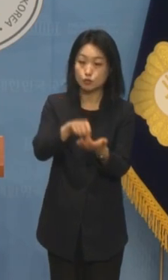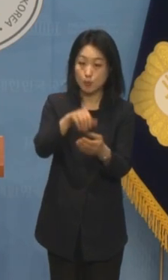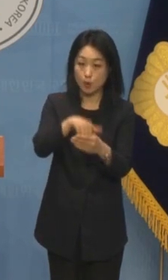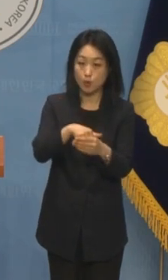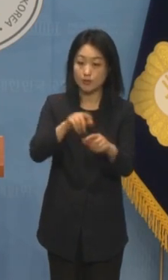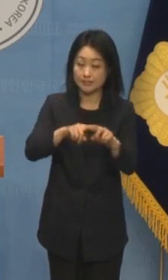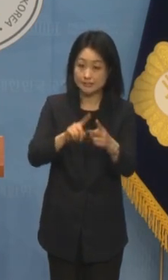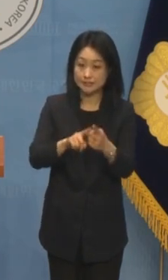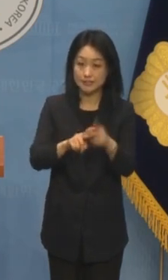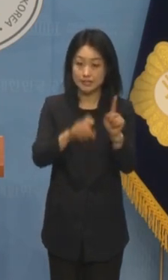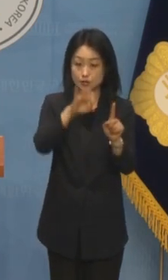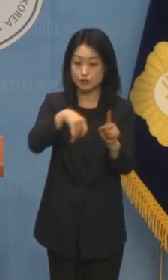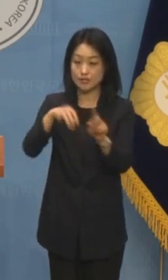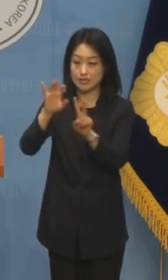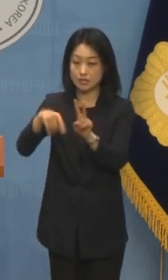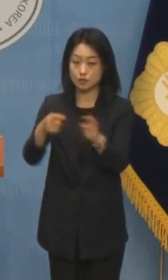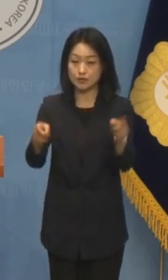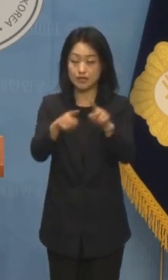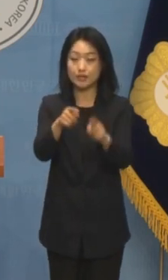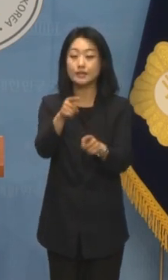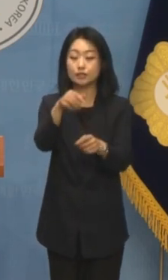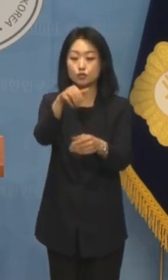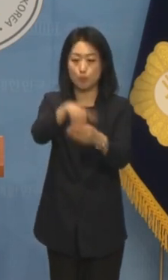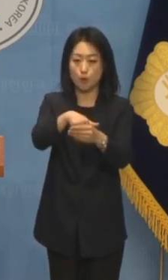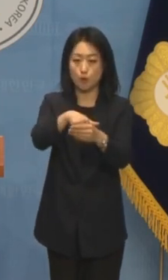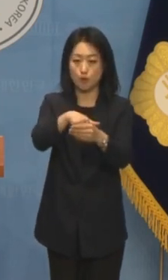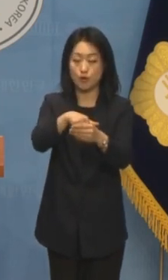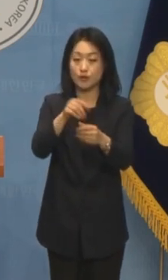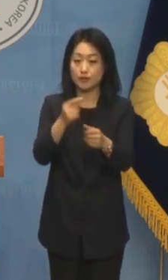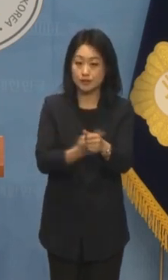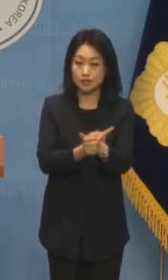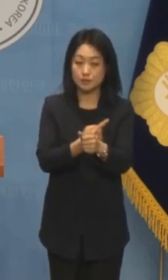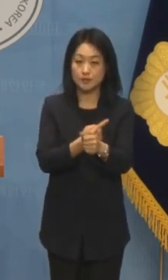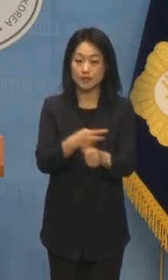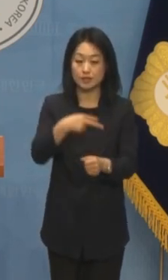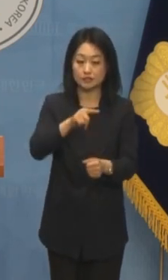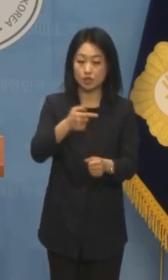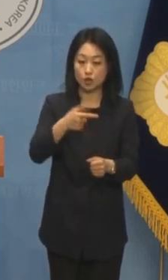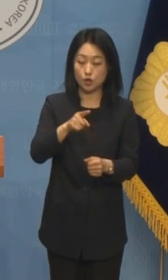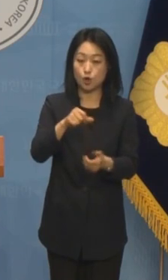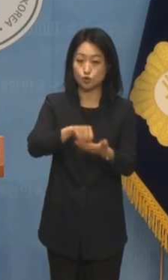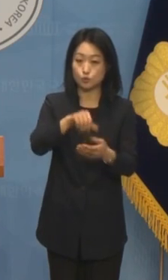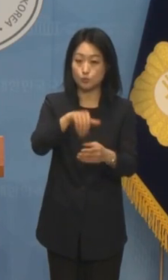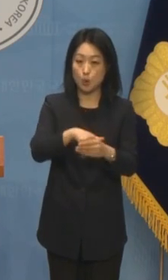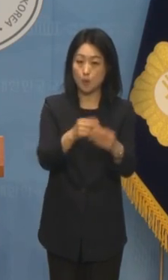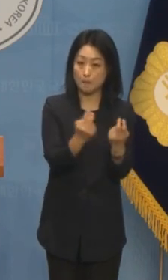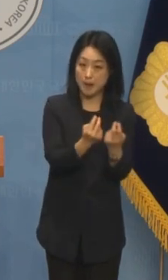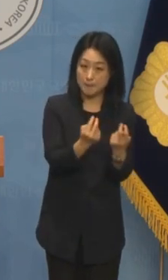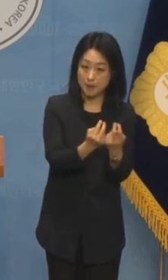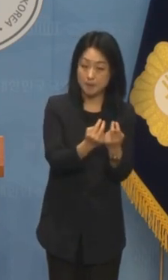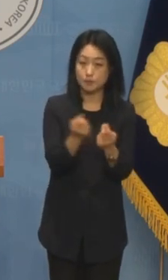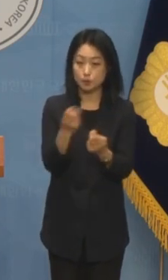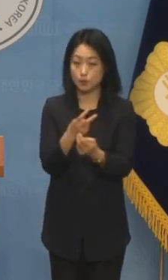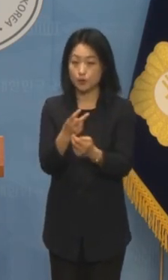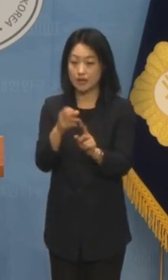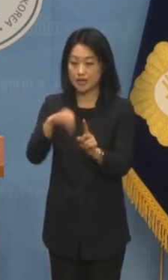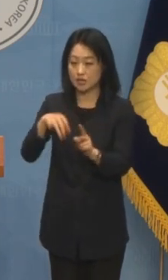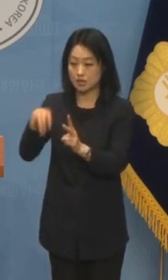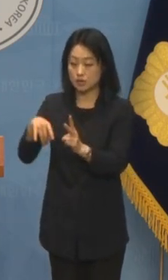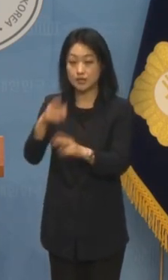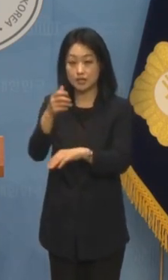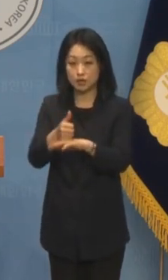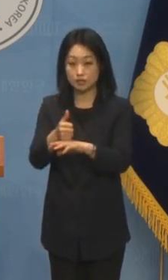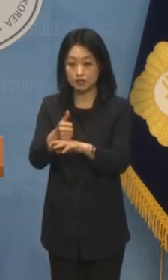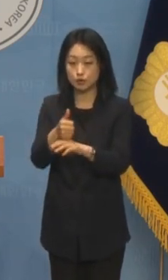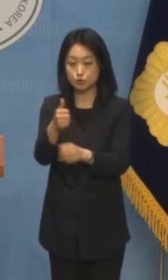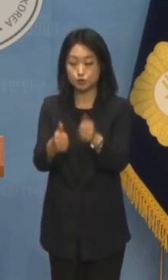투표 실시를 의무화 하는 안입니다이를 위해 선어 투표 실시 방법과 결선투표 실시 방법을 구체적으로